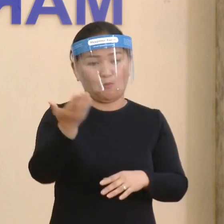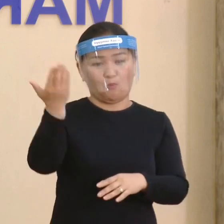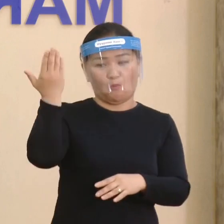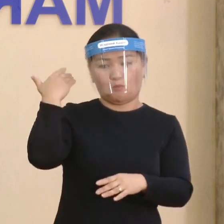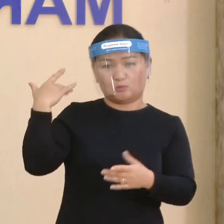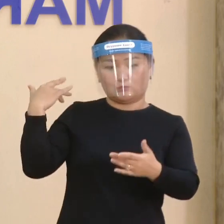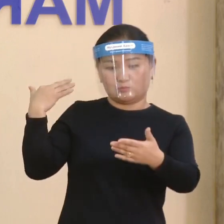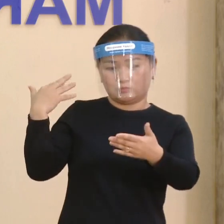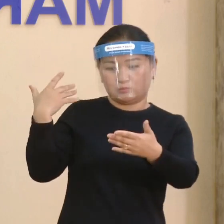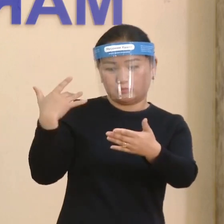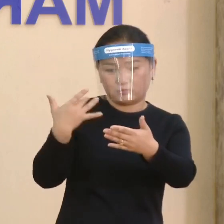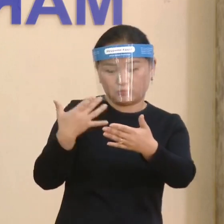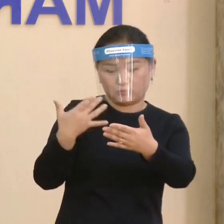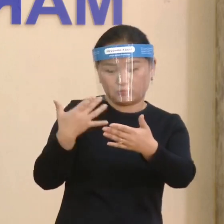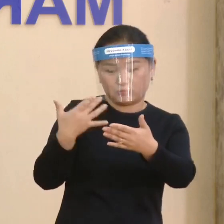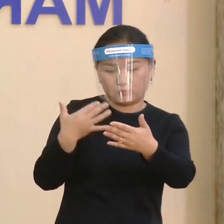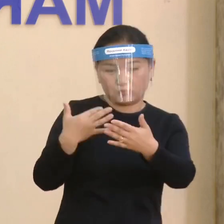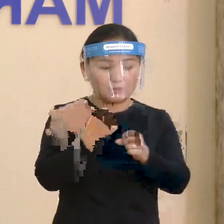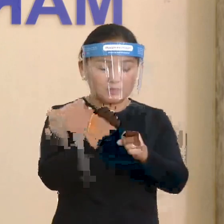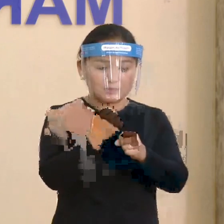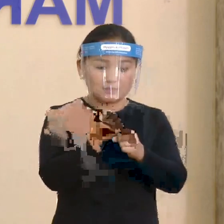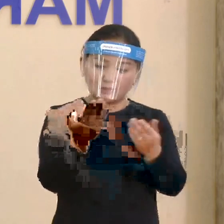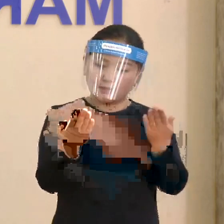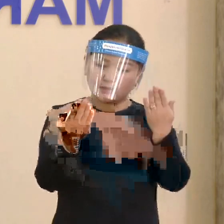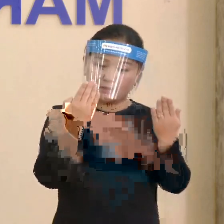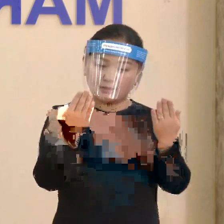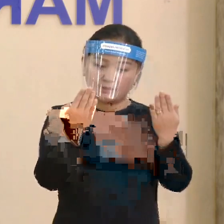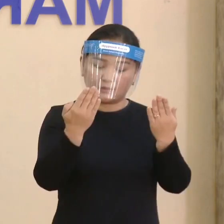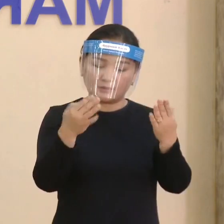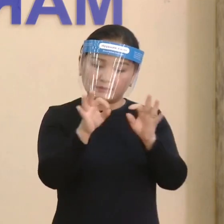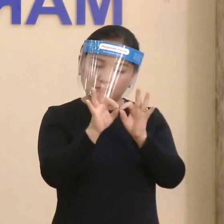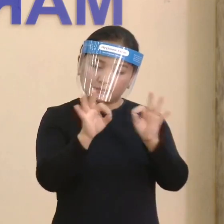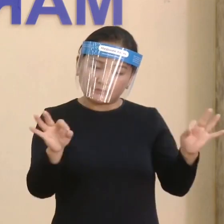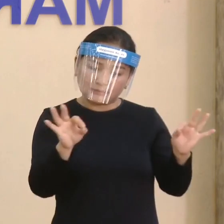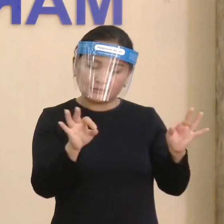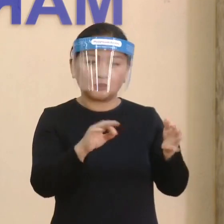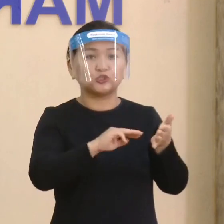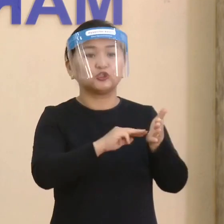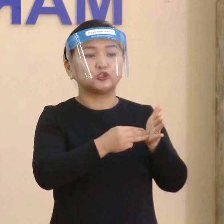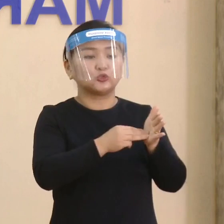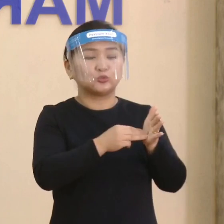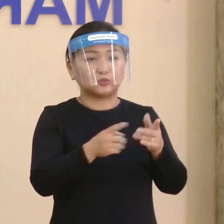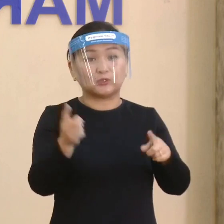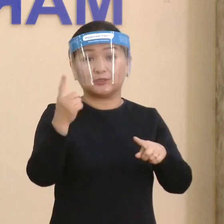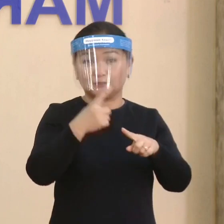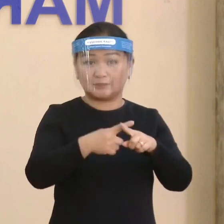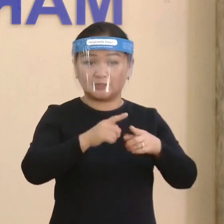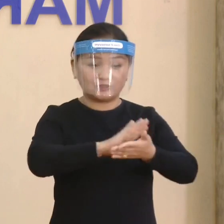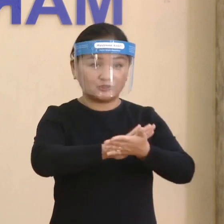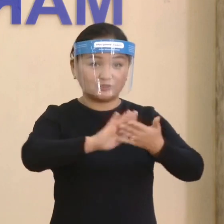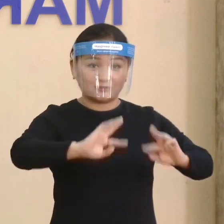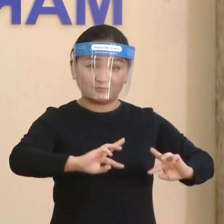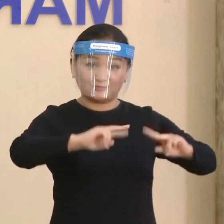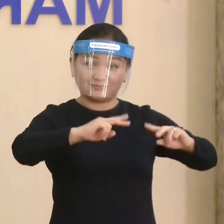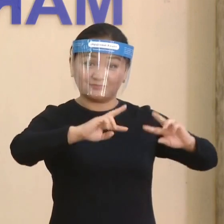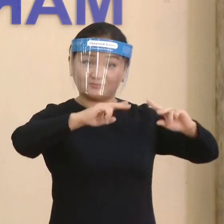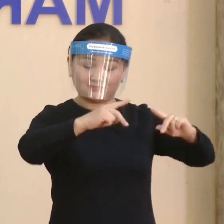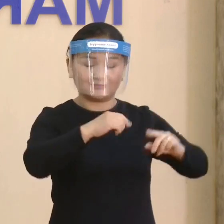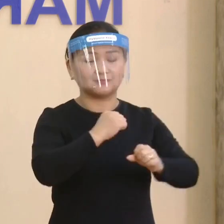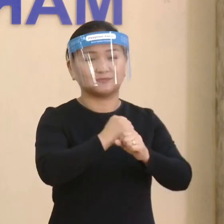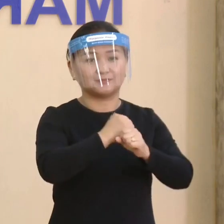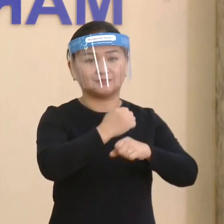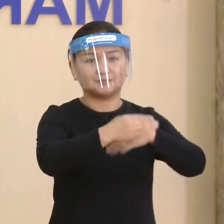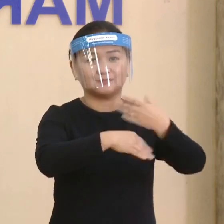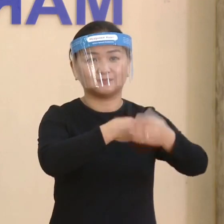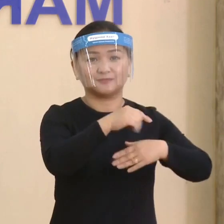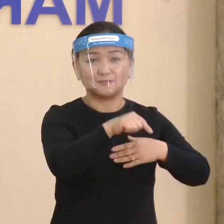үйл ажиллагаан дээр одоо анализ хийгээд энийг нягтлаад төлөвлөгөөгөө бол дахин шинжилж цааш нь боловсруулж ингэж ажиллаж байна.